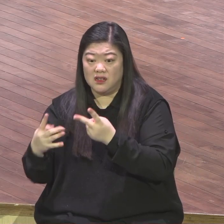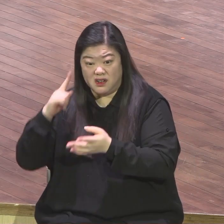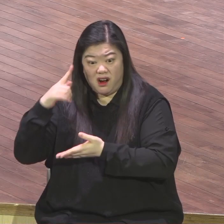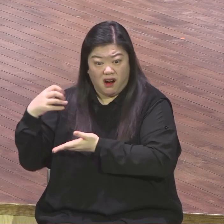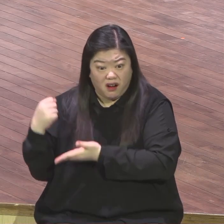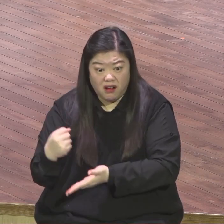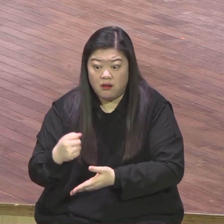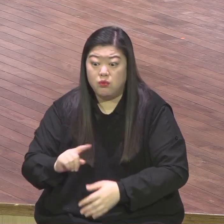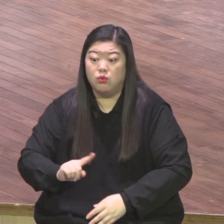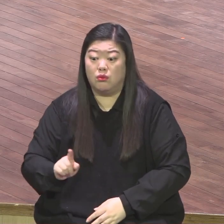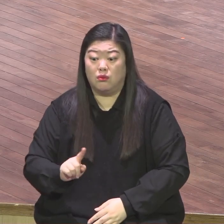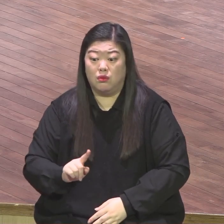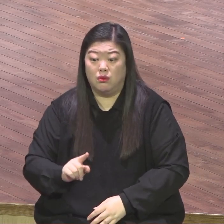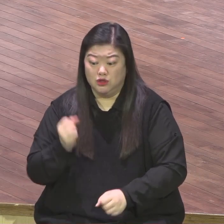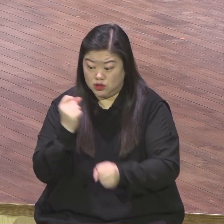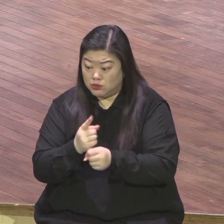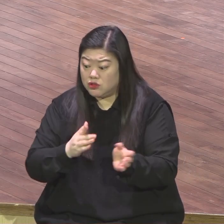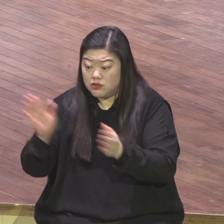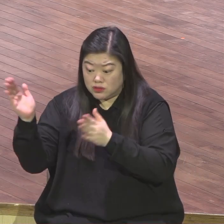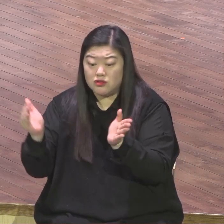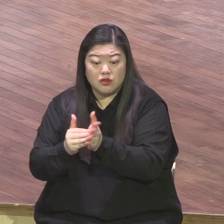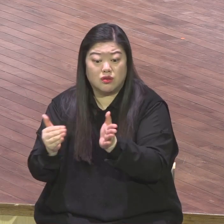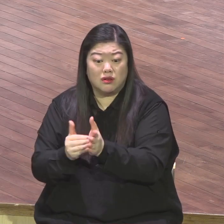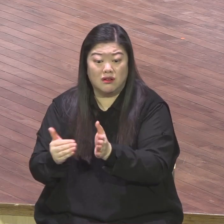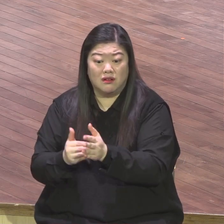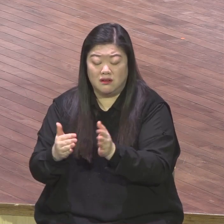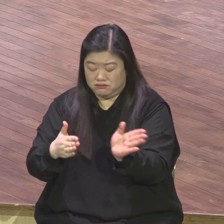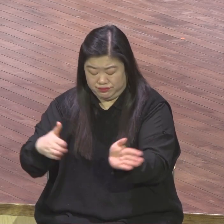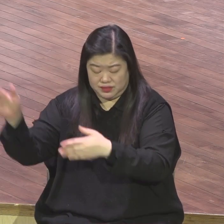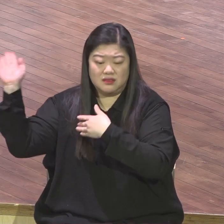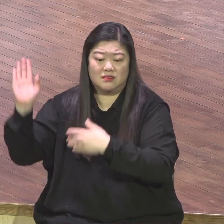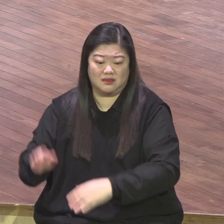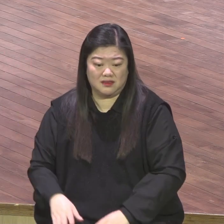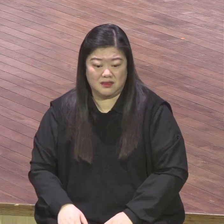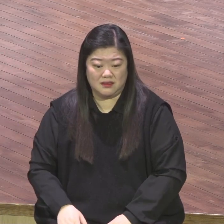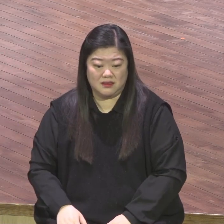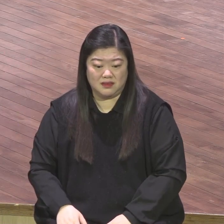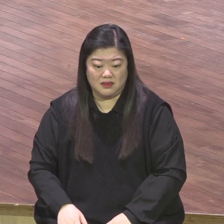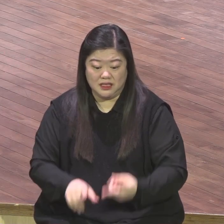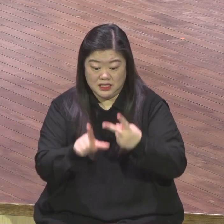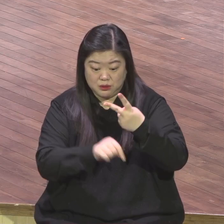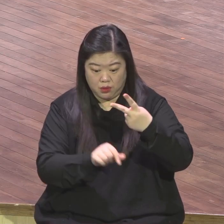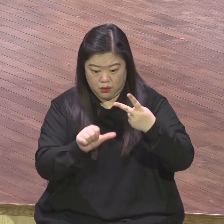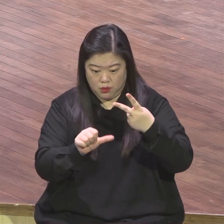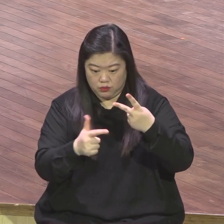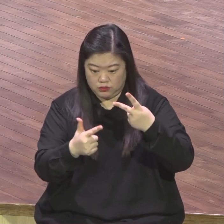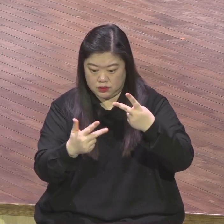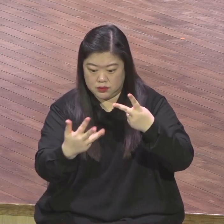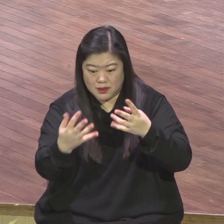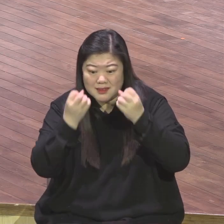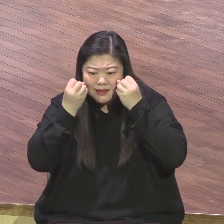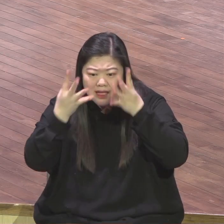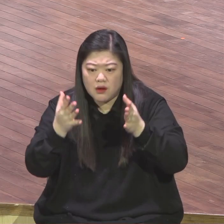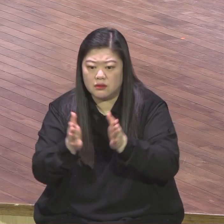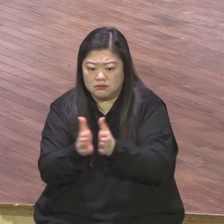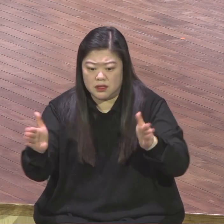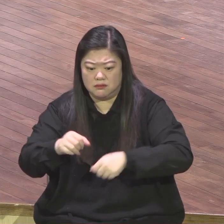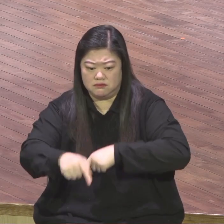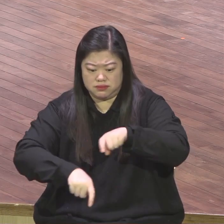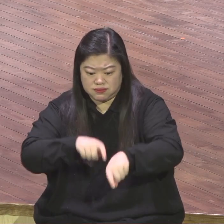이제는 더 이상 내가 과거의 발목이 잡혀 있지 않겠다. 새로운 피조물이라. 이 무슨 말이에요?